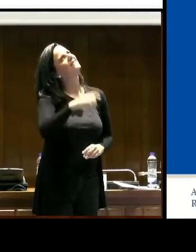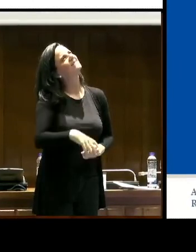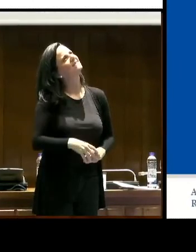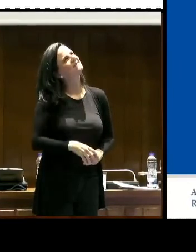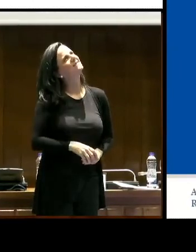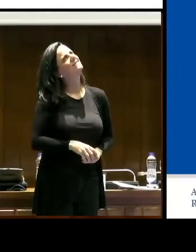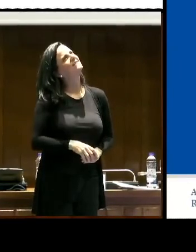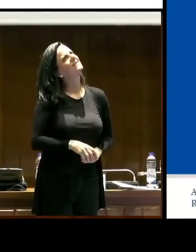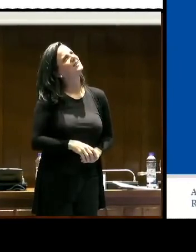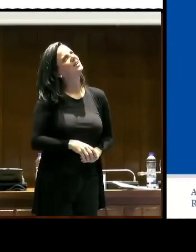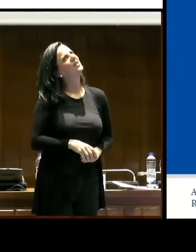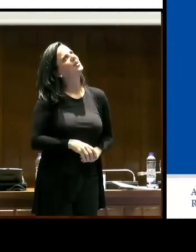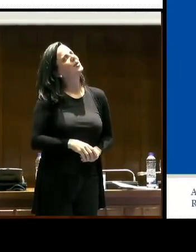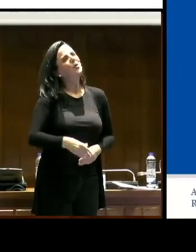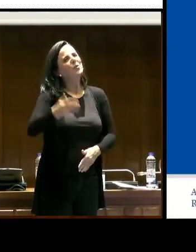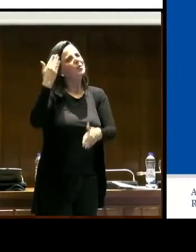Recuerdo